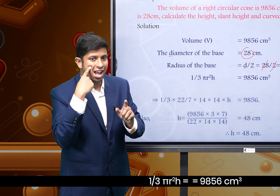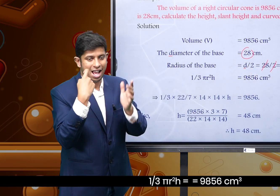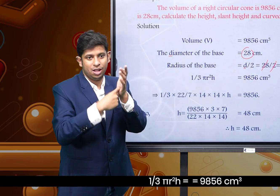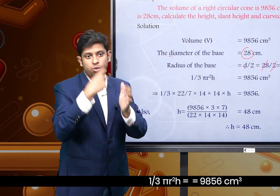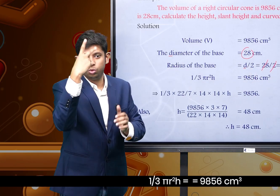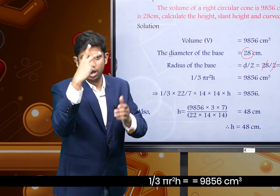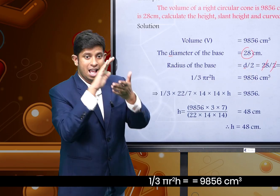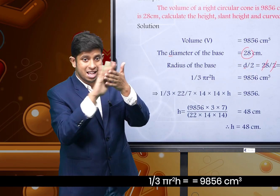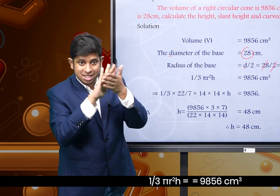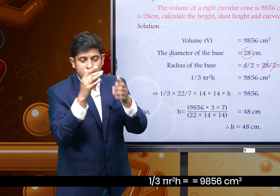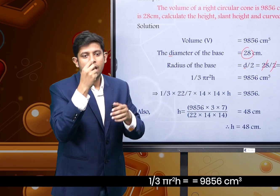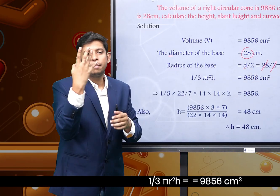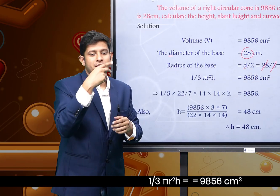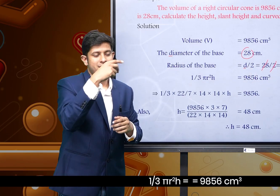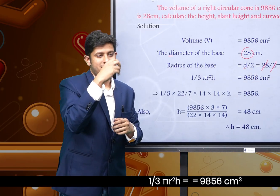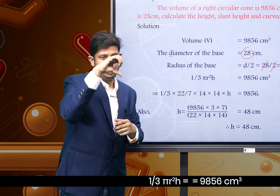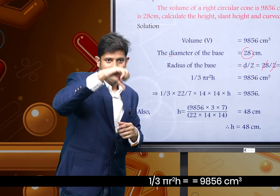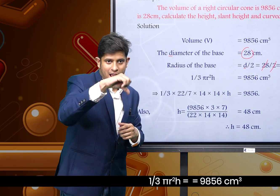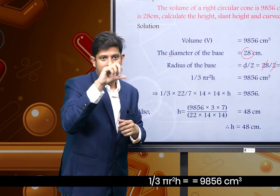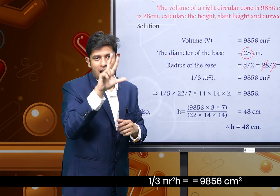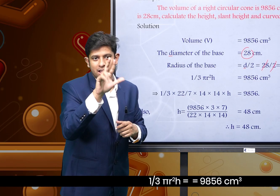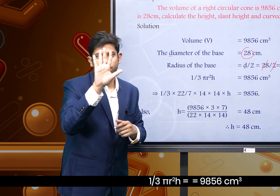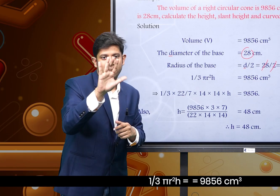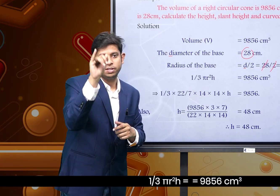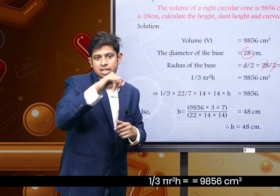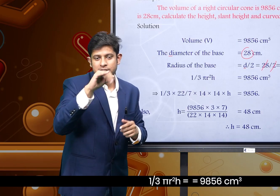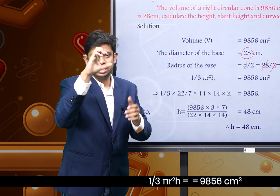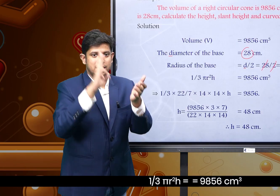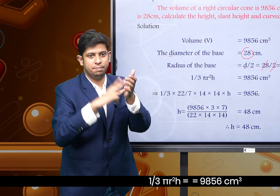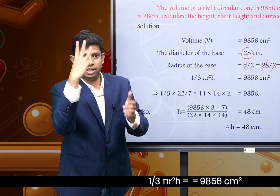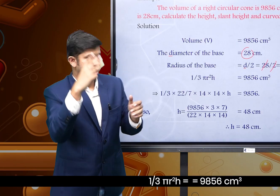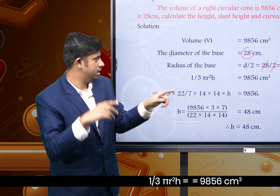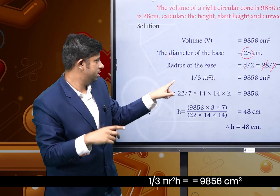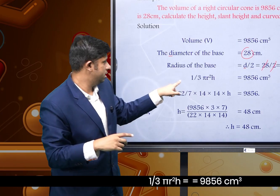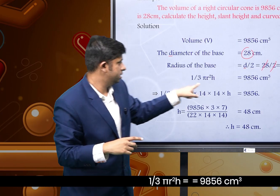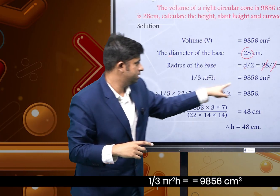एक 1/3 पायार वर्ग h बरोबर 9856 सेंटीमीटरचा घन